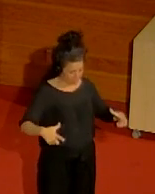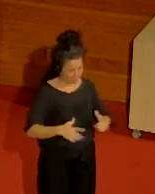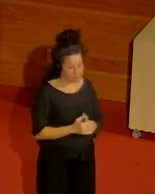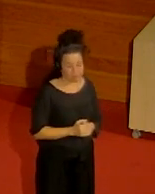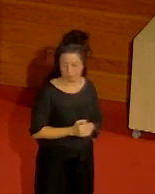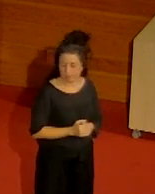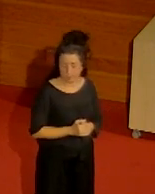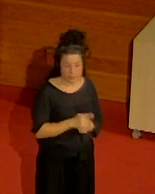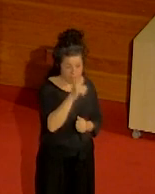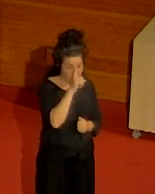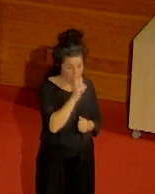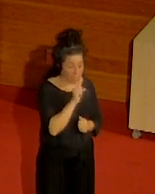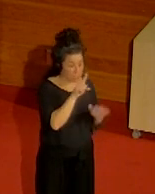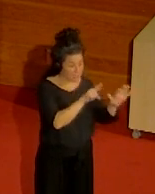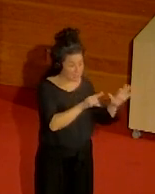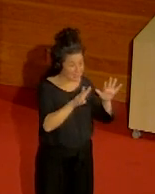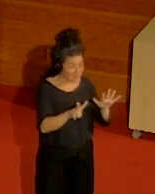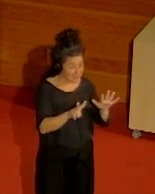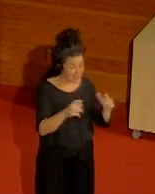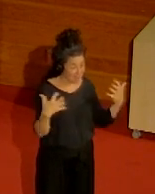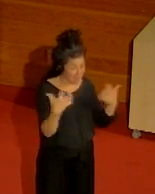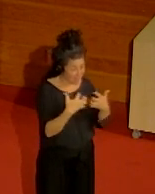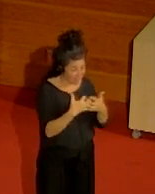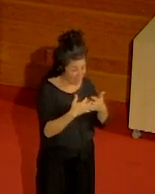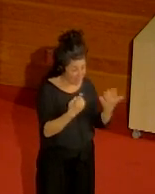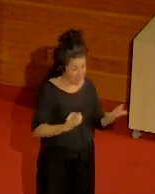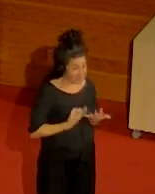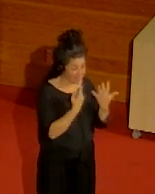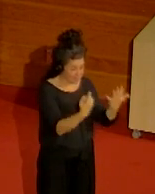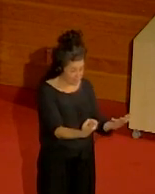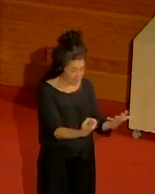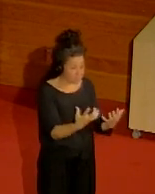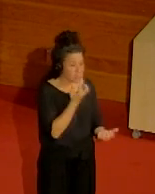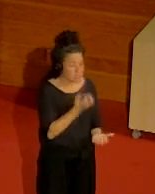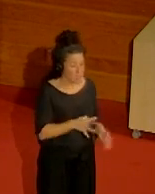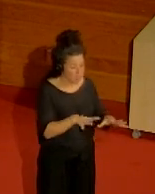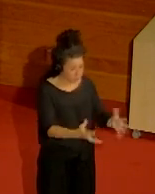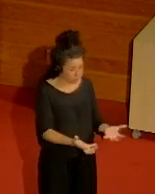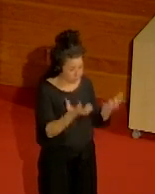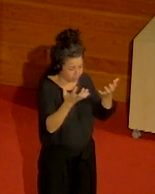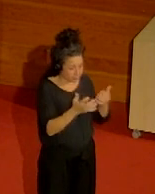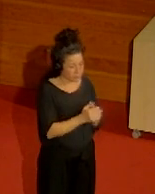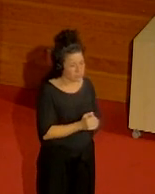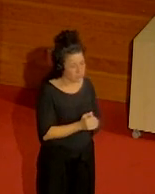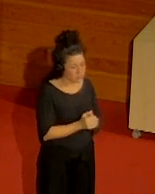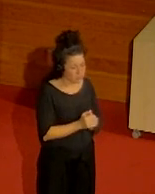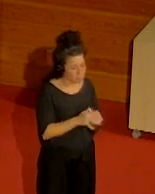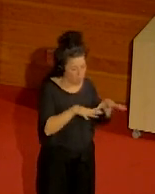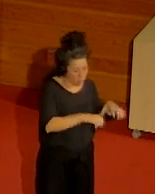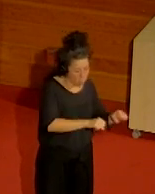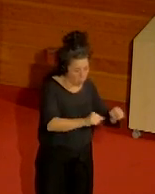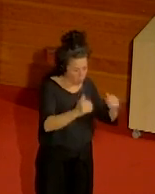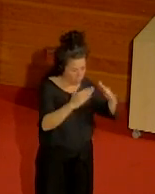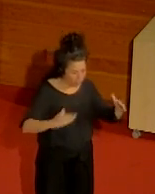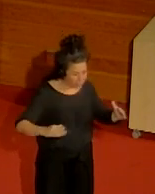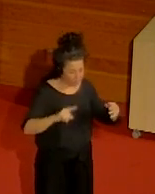en el 67 es la guerra de los seis días que Israel ganó y conquistó bueno ocupó el cisjordano ocupó hasta el Sinaí de Egipto ocupó los